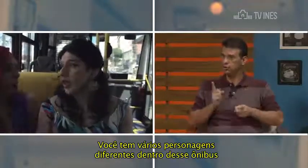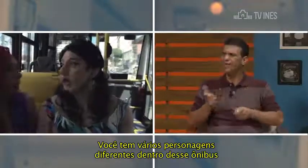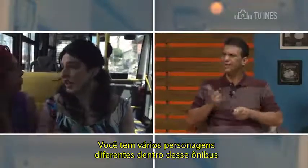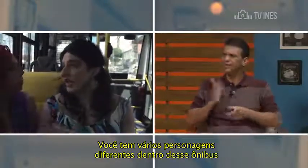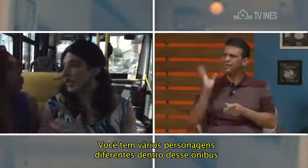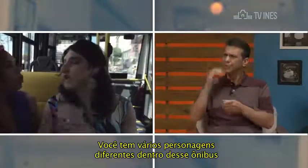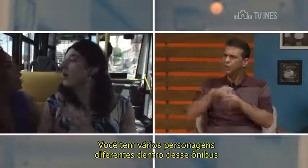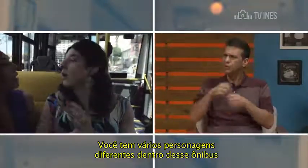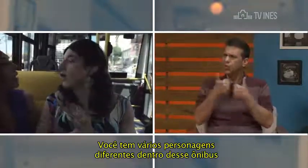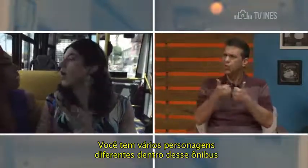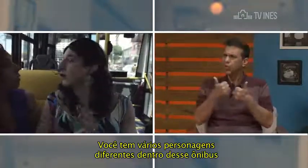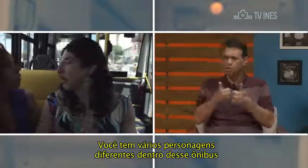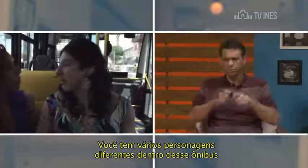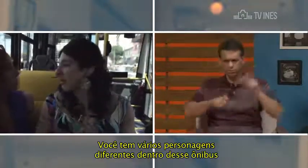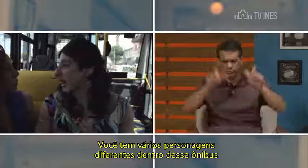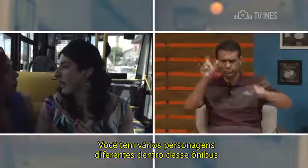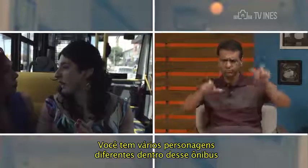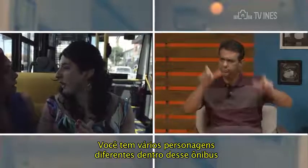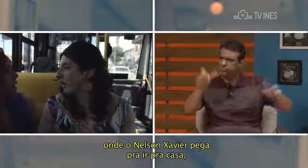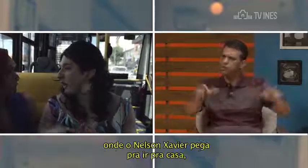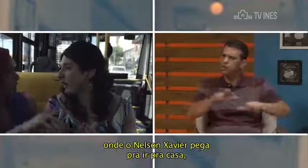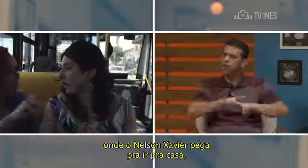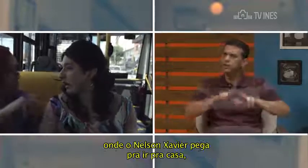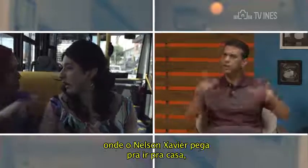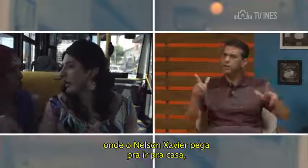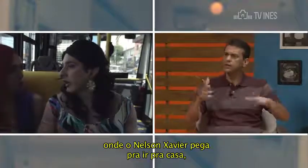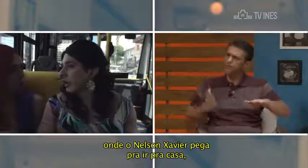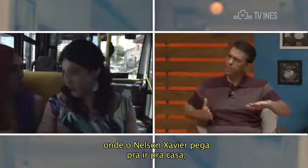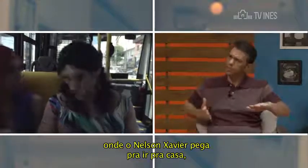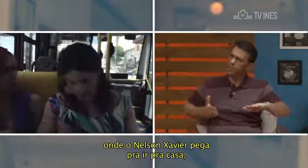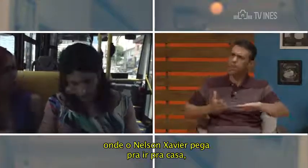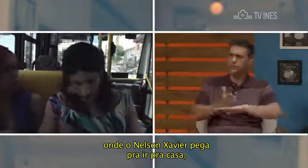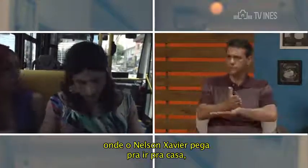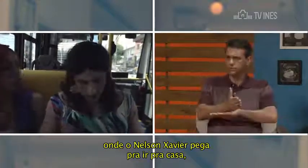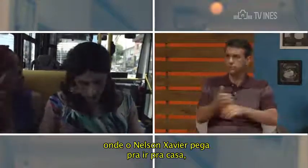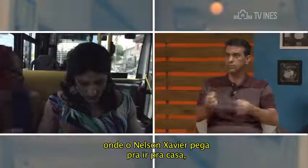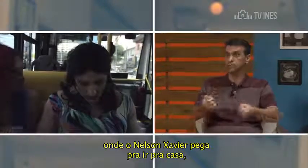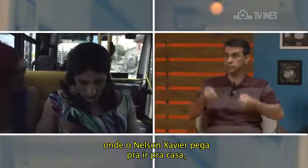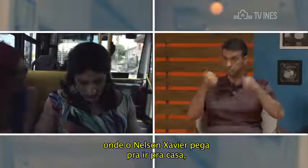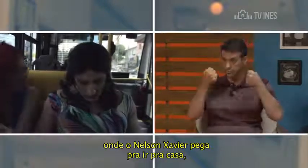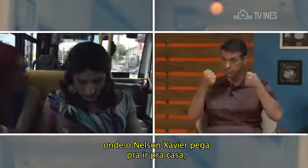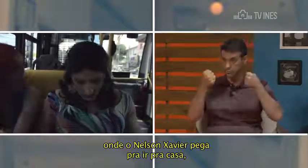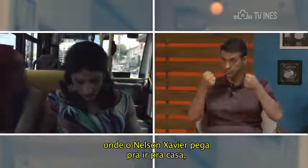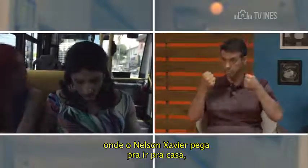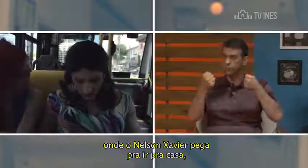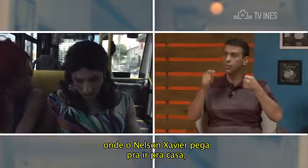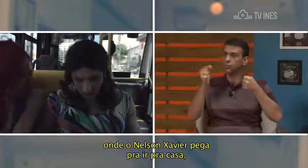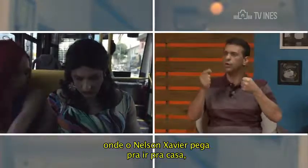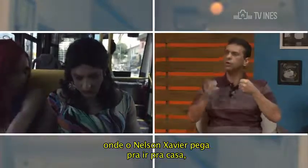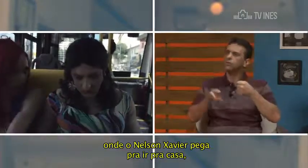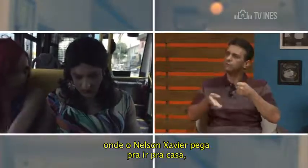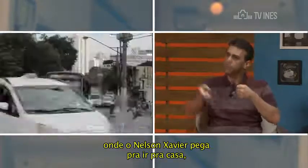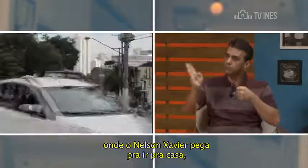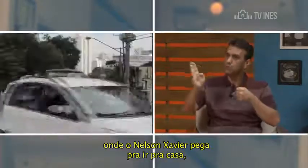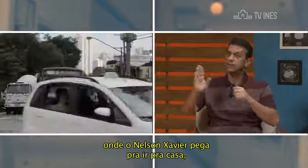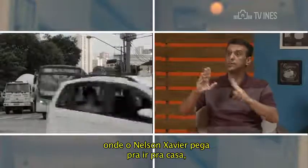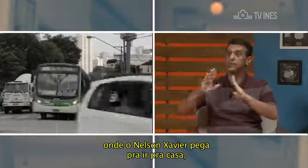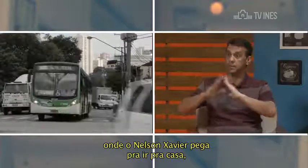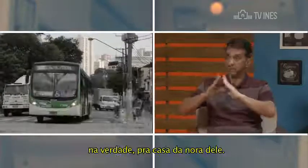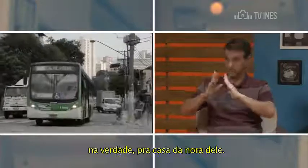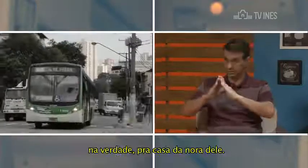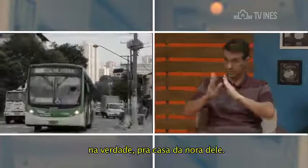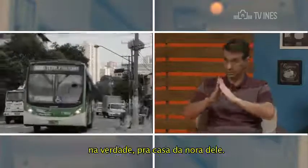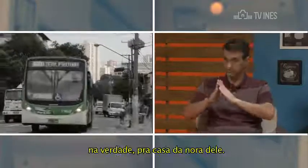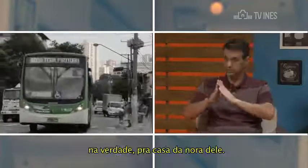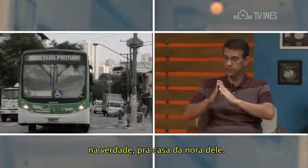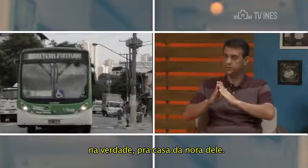diferentes dentro desse ônibus, onde o Nelson Xavier pega para ir para casa